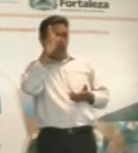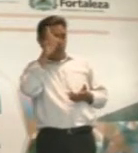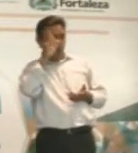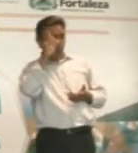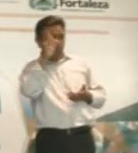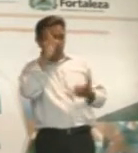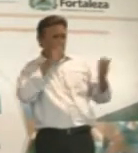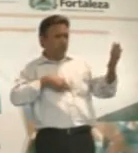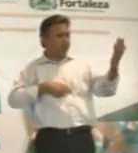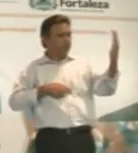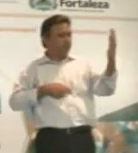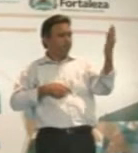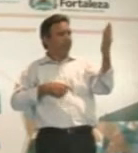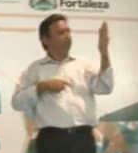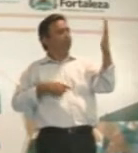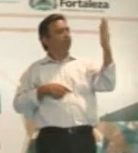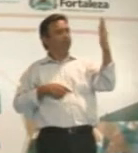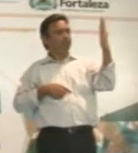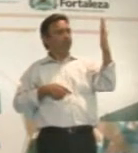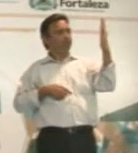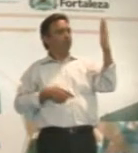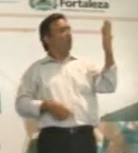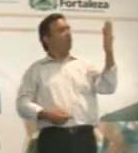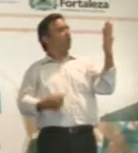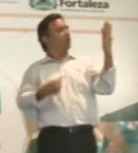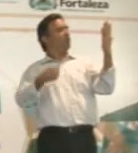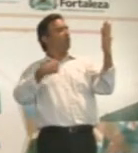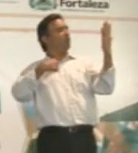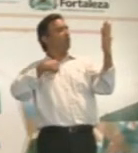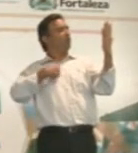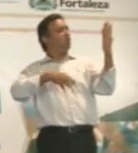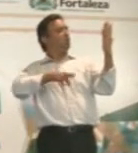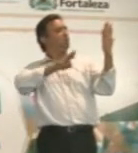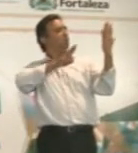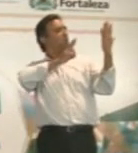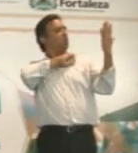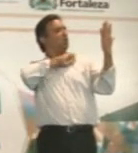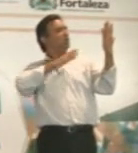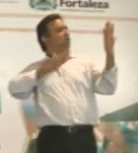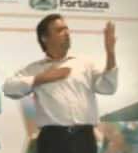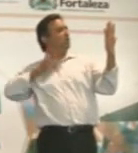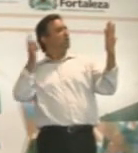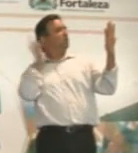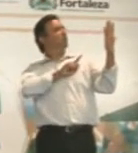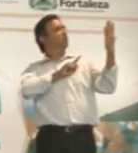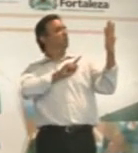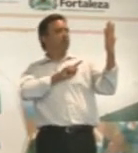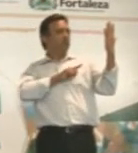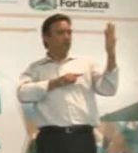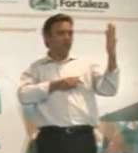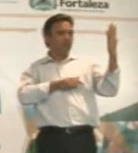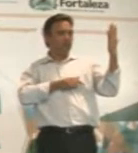no espelho e vai dizer assim, ó, eu sou responsável pelo meu sucesso.